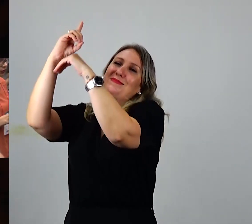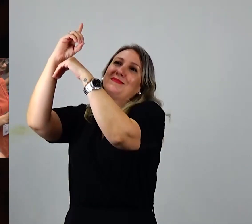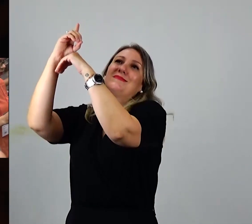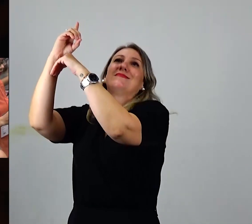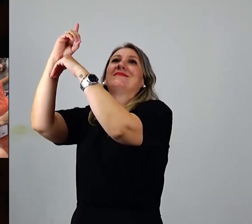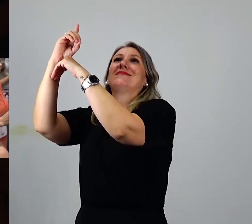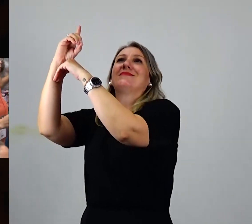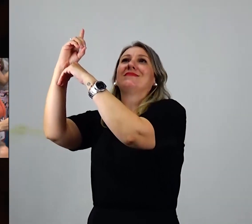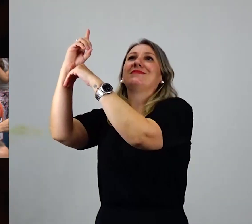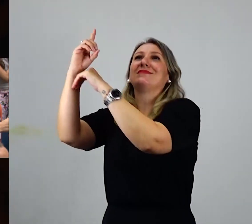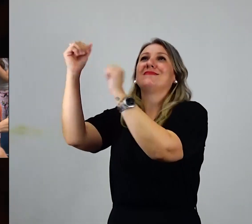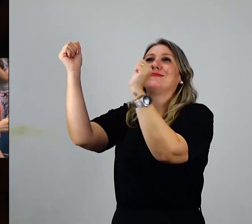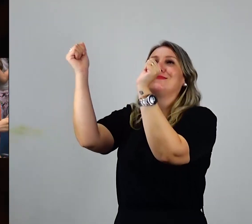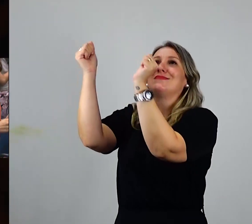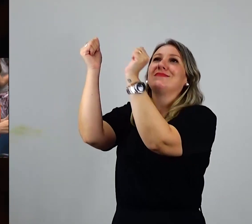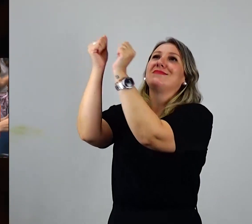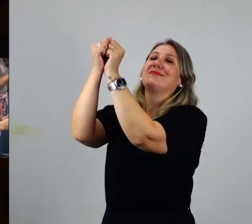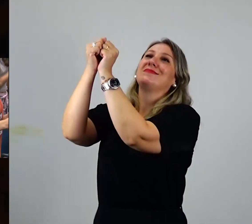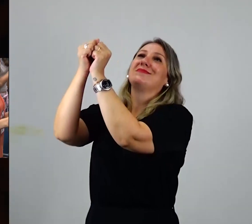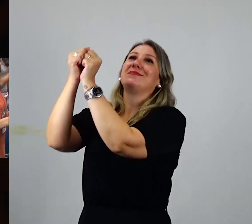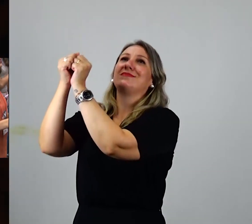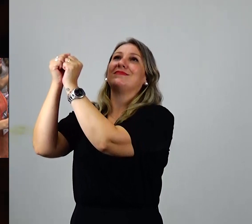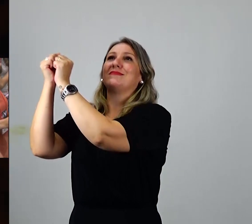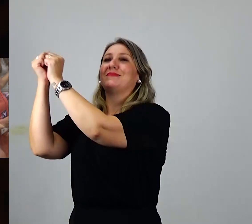está oculta em Cristo.